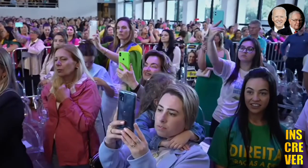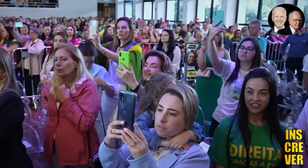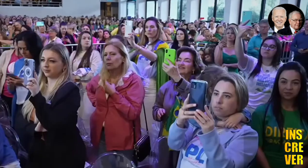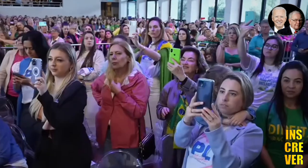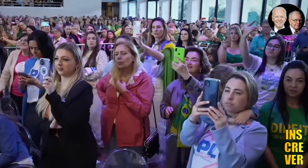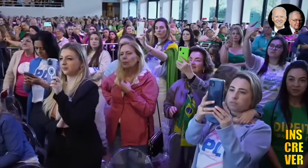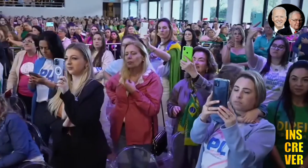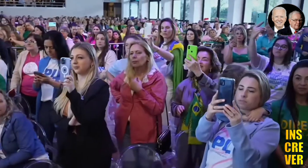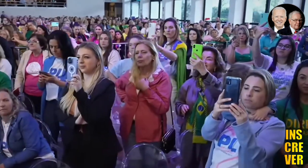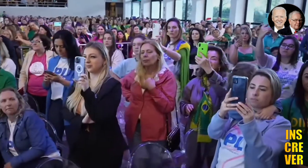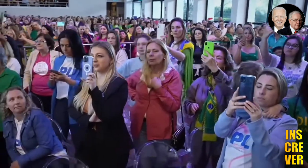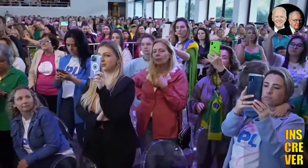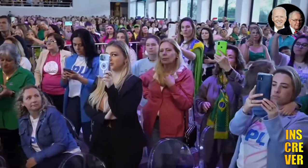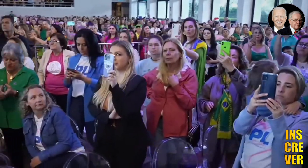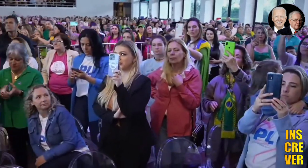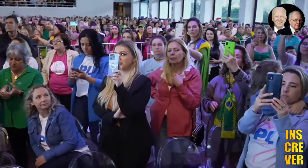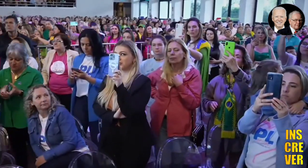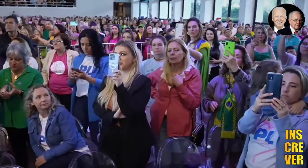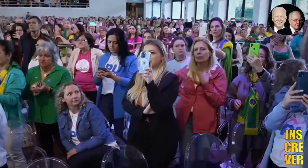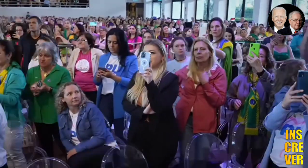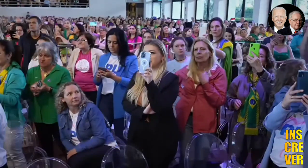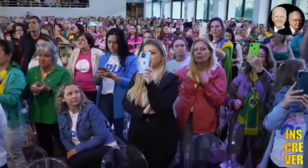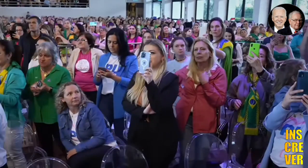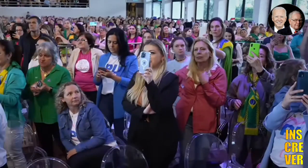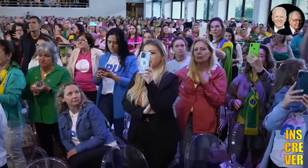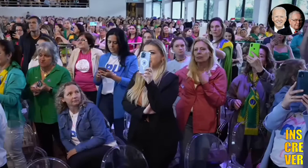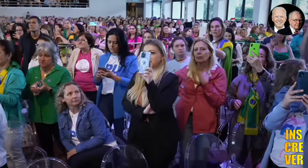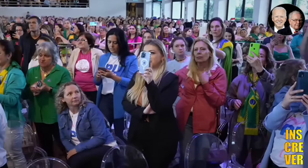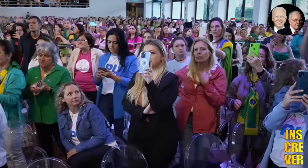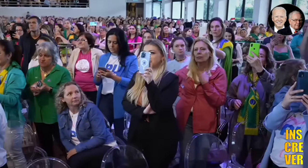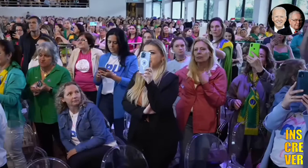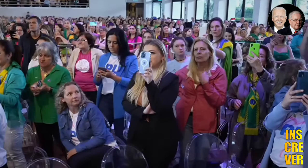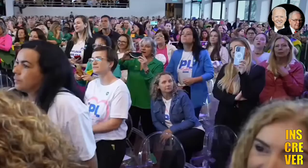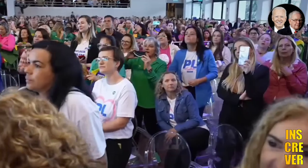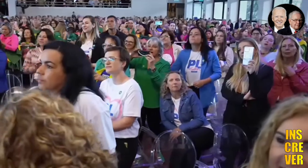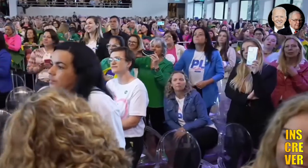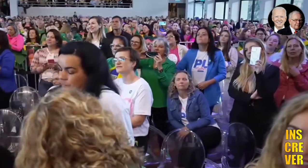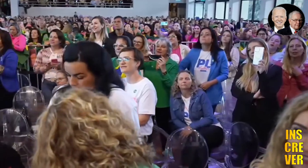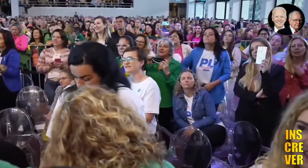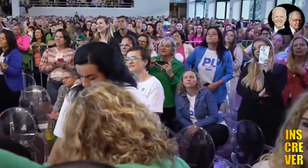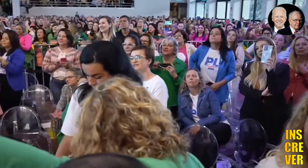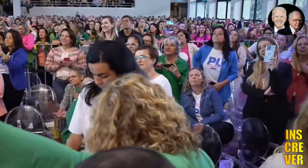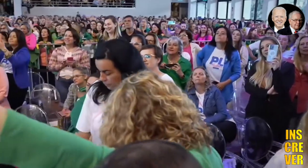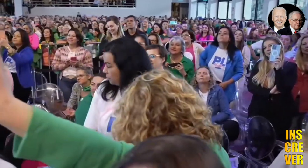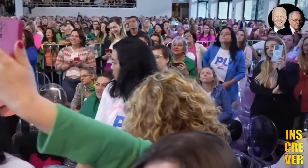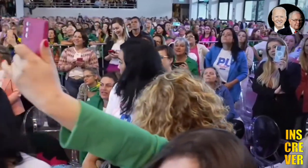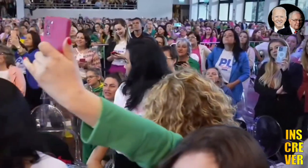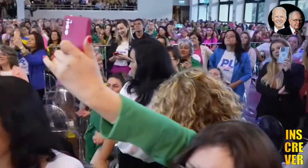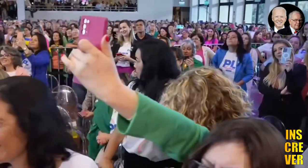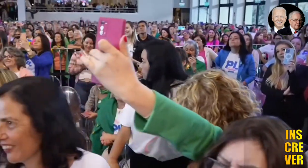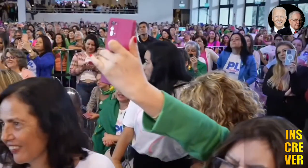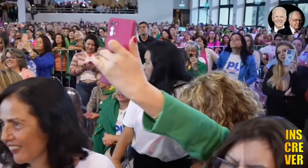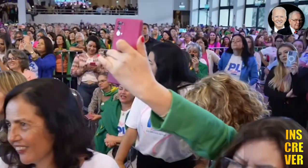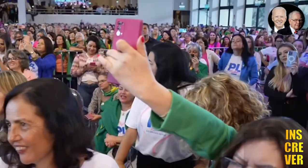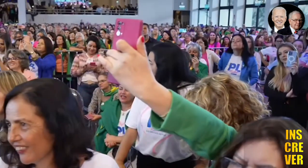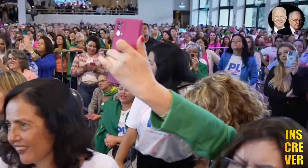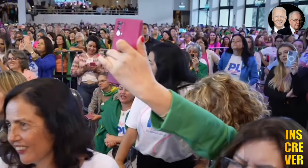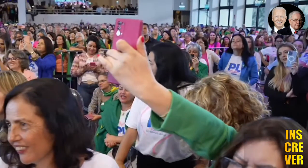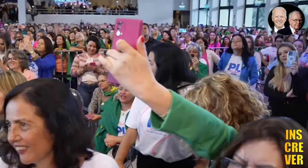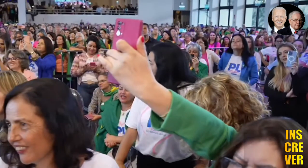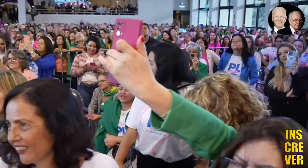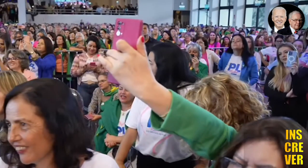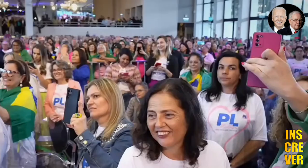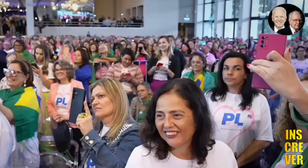pessoal. Indo para o encerramento, que é a primeira dama aqui. Como eu sou uma pessoa inteligente e sigo